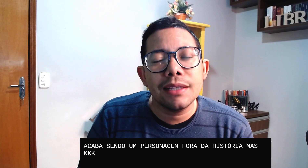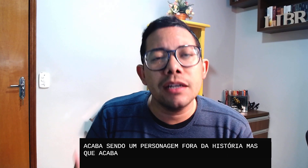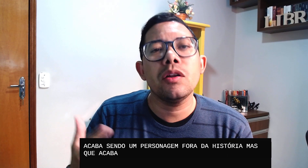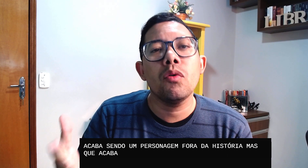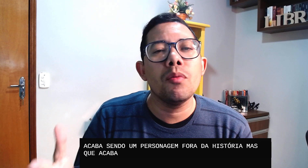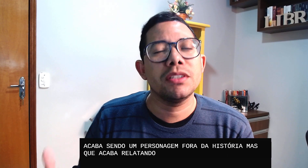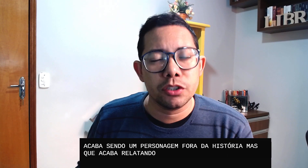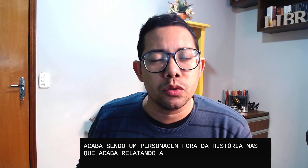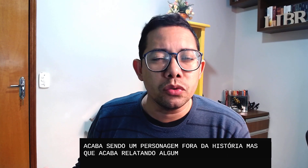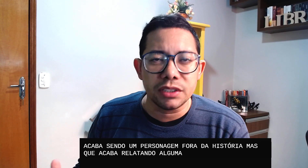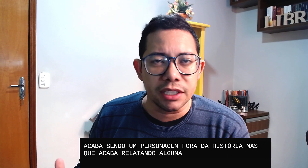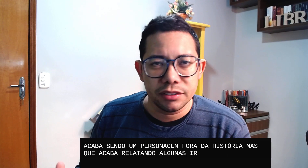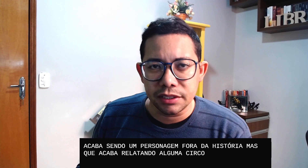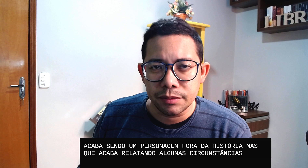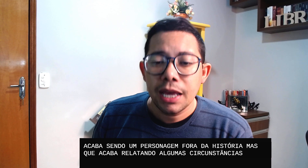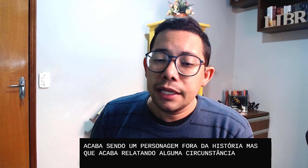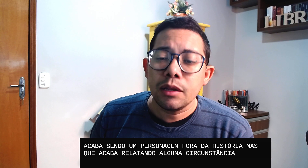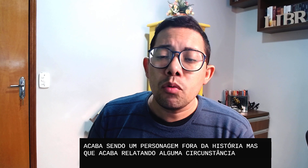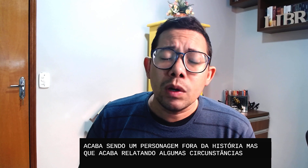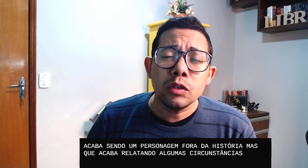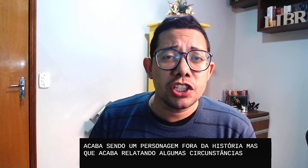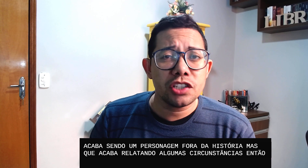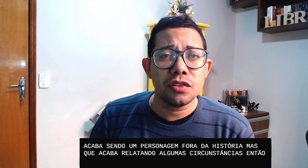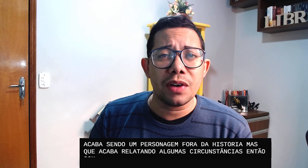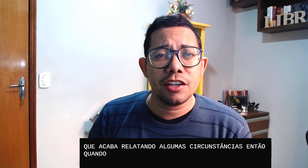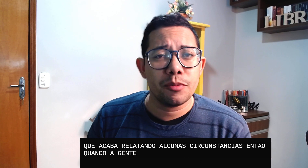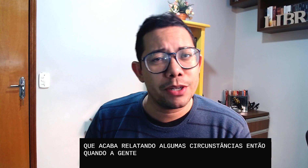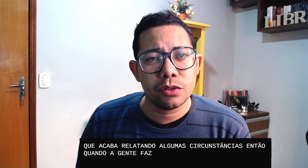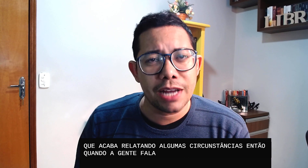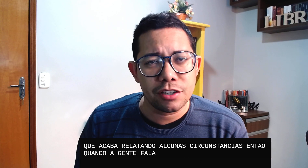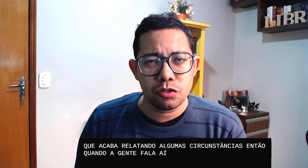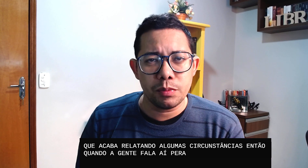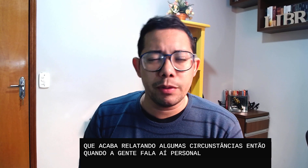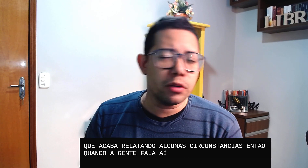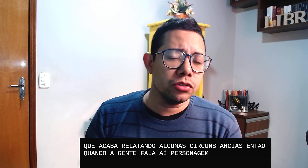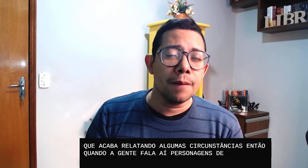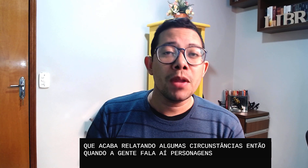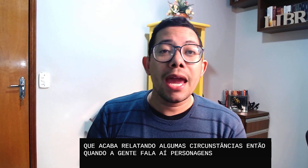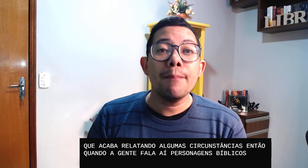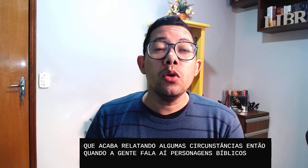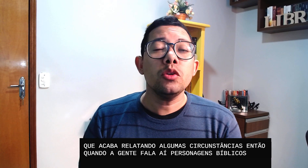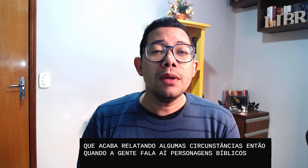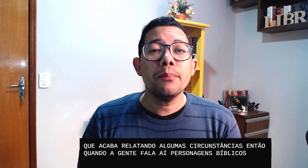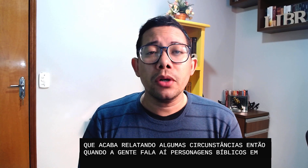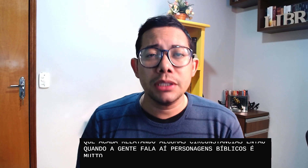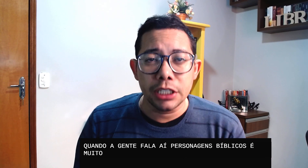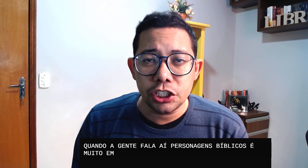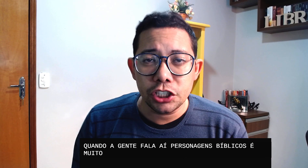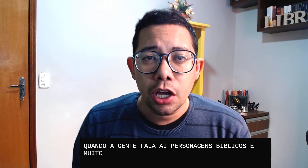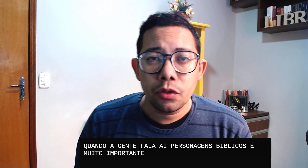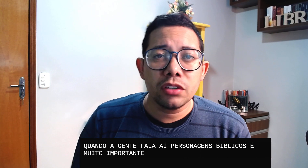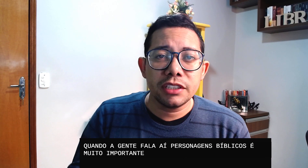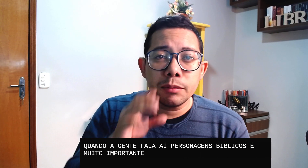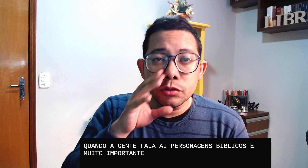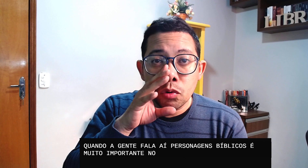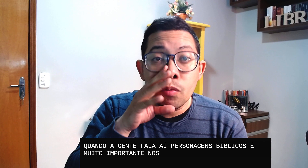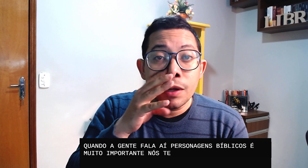relatando algumas circunstâncias. Então, quando a gente fala de personagens bíblicos, é muito importante nós termos uma